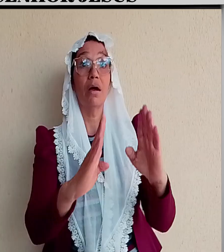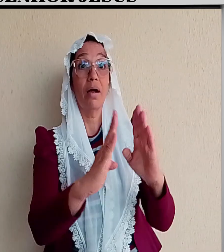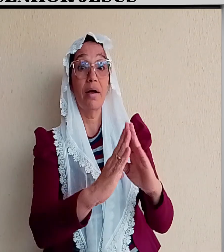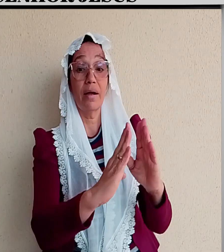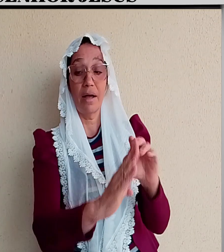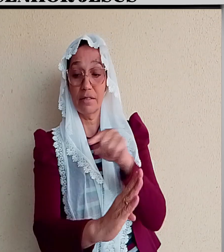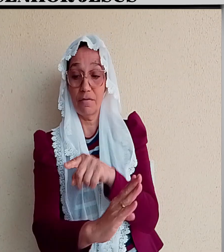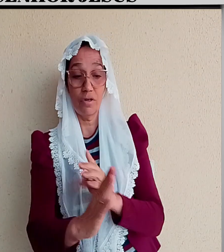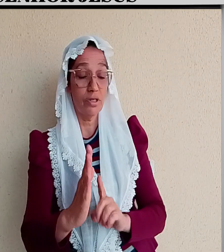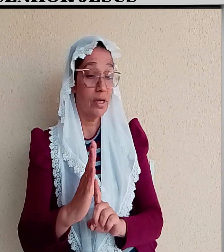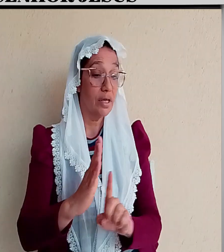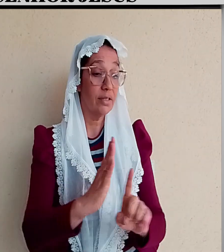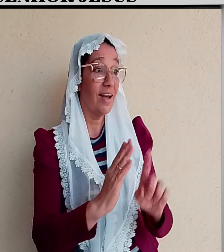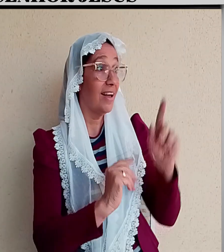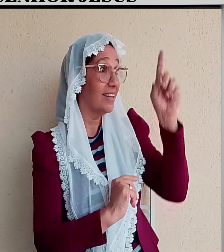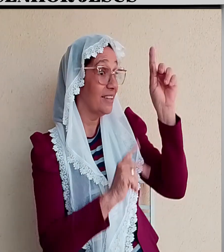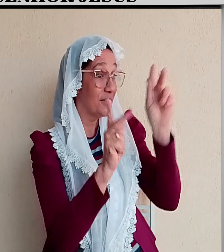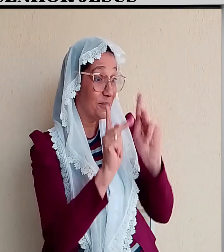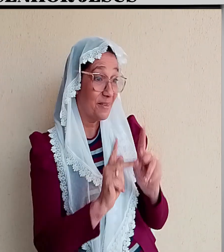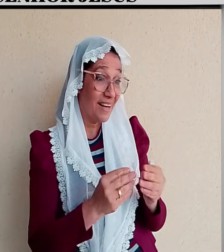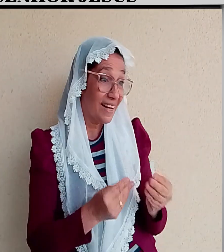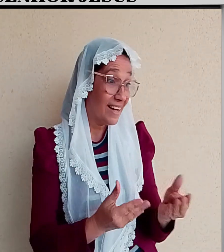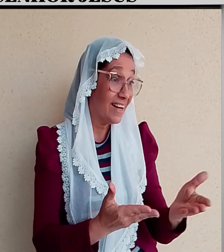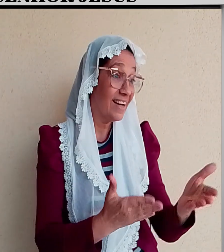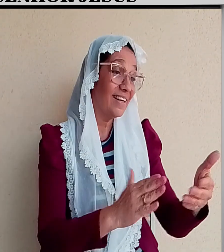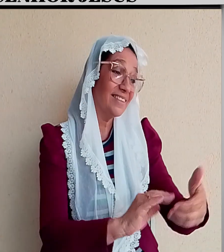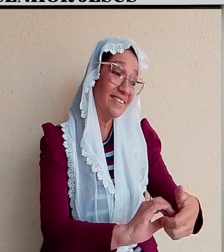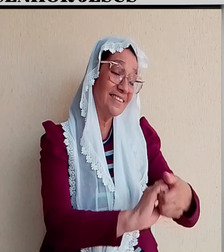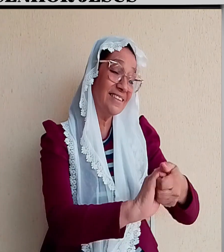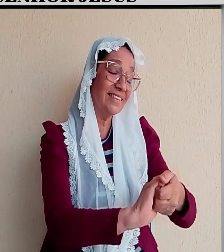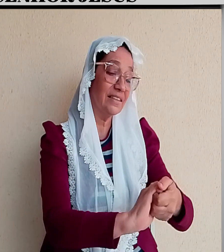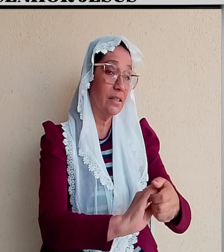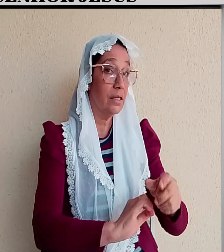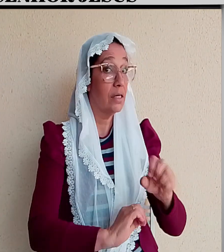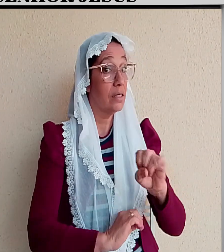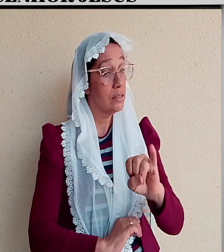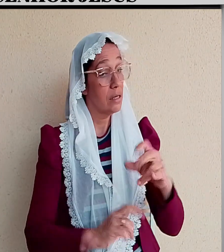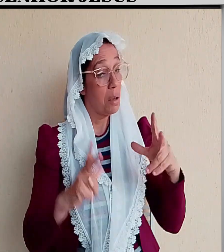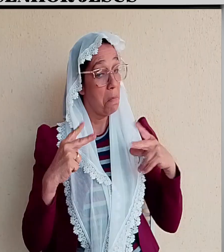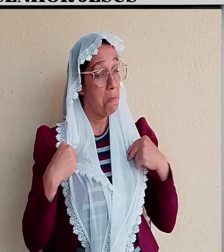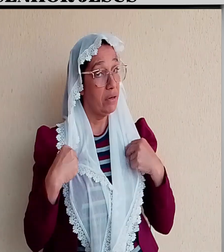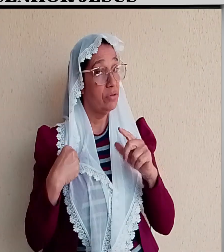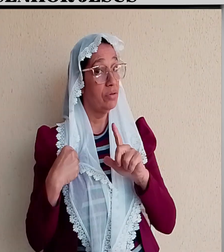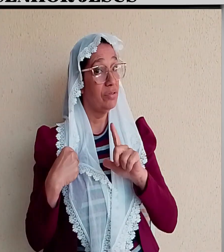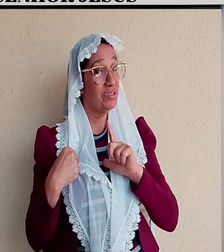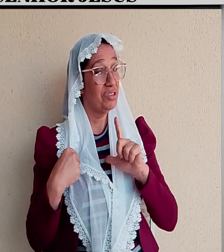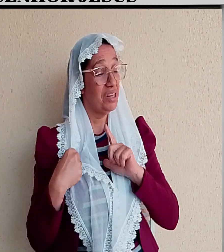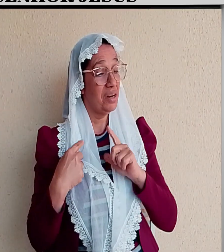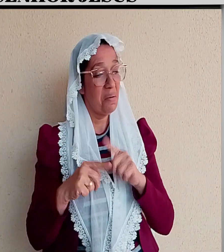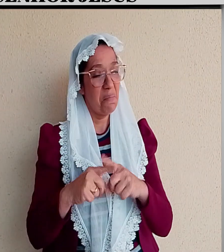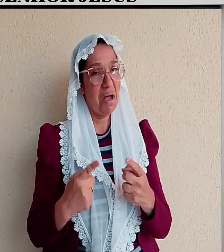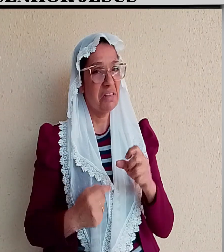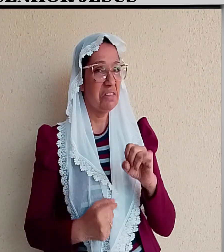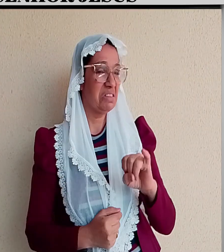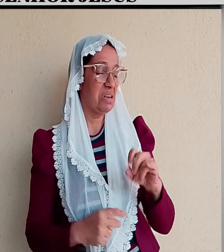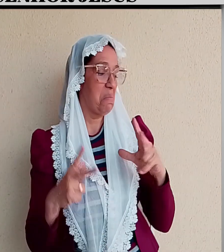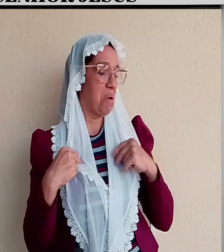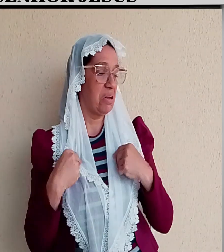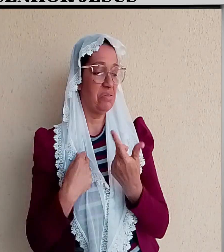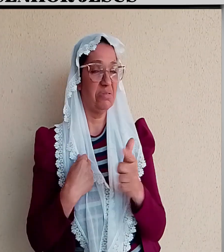digna, desça sobre ela a vossa paz, mas se não for digna, tome para vós a vossa paz. E se ninguém